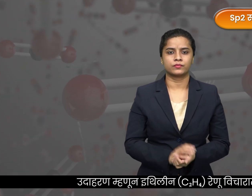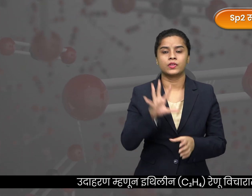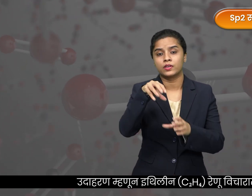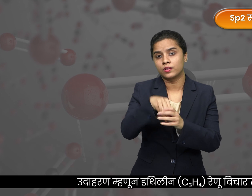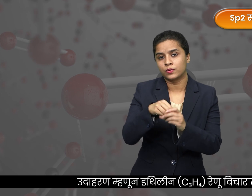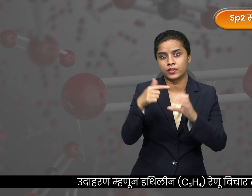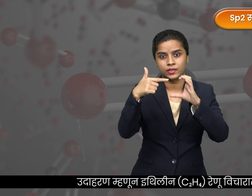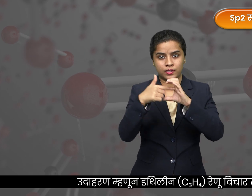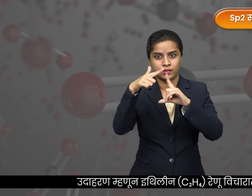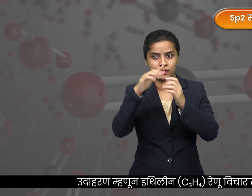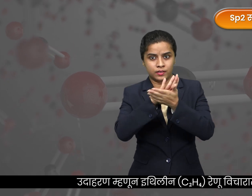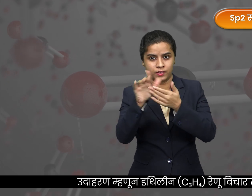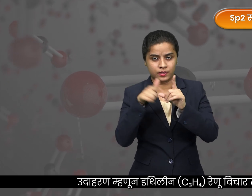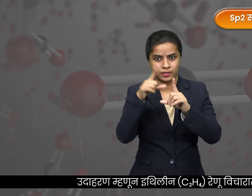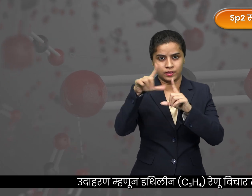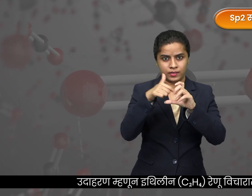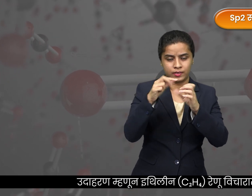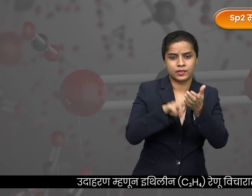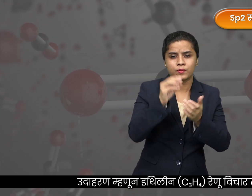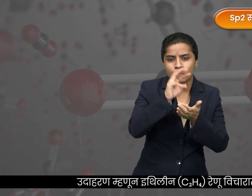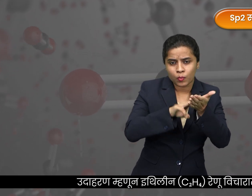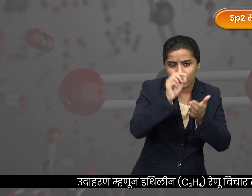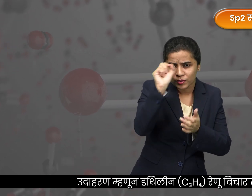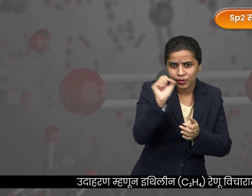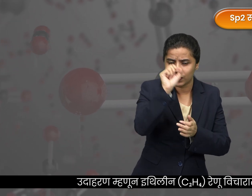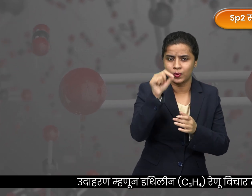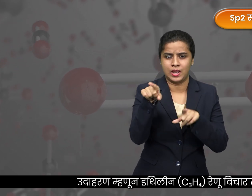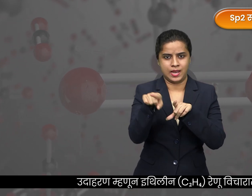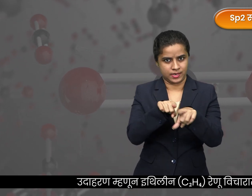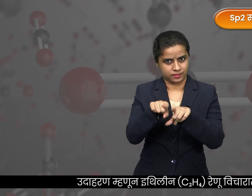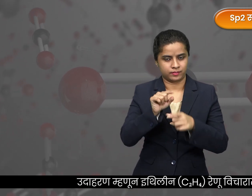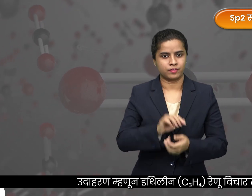उदाहरण म्हणून इथिलीन C2H4 रेणू विचारात घ्या.